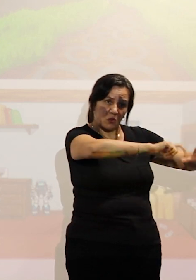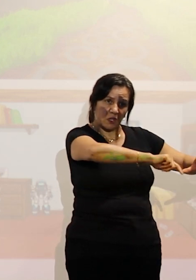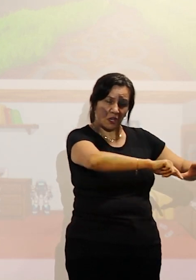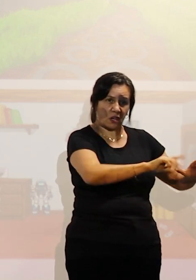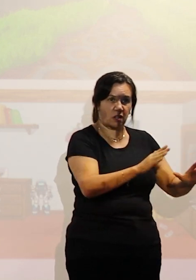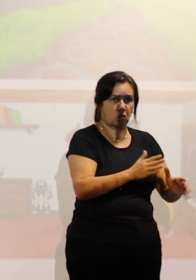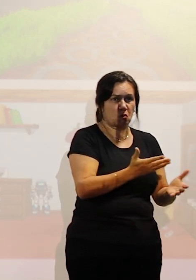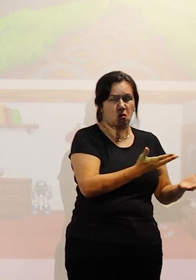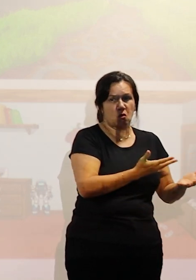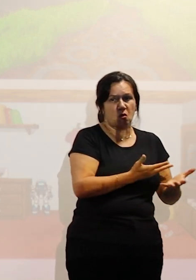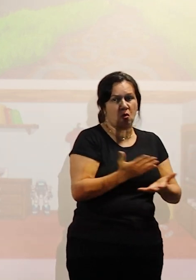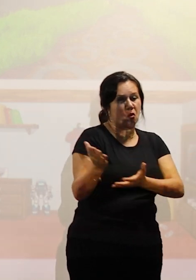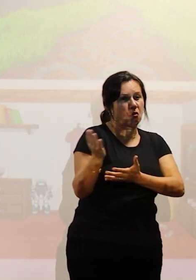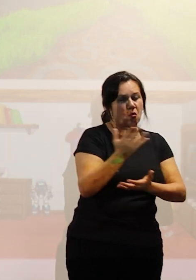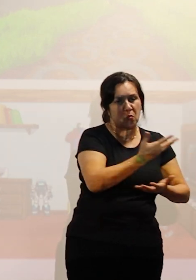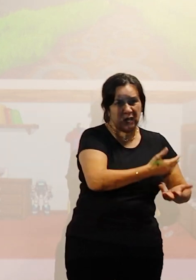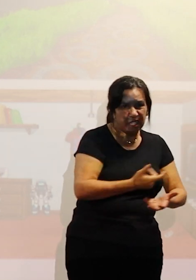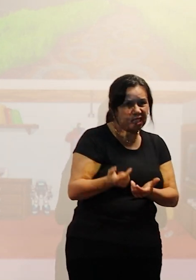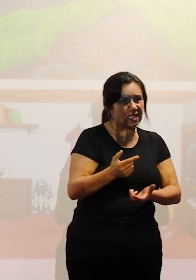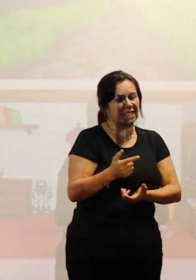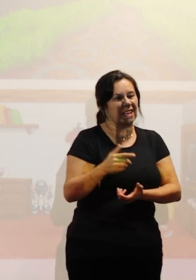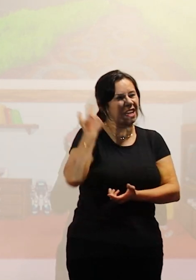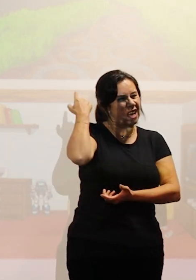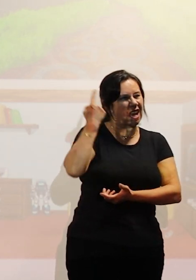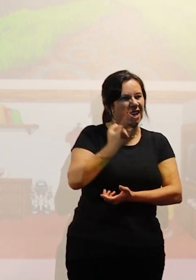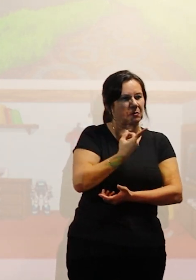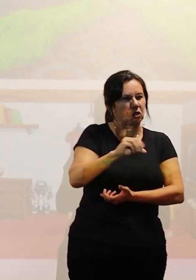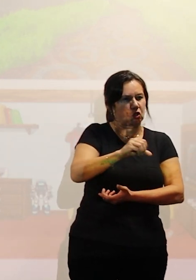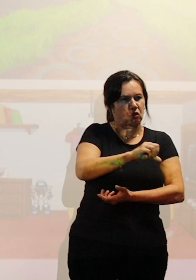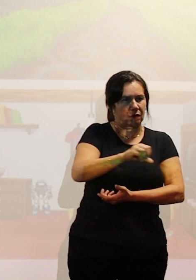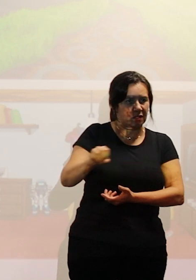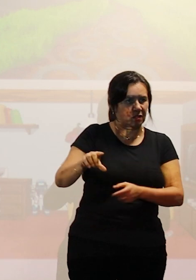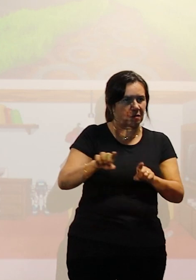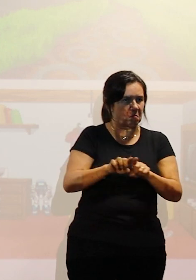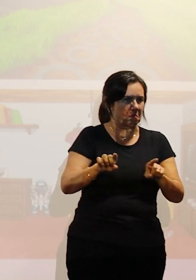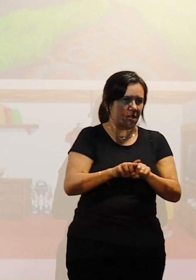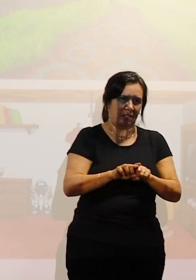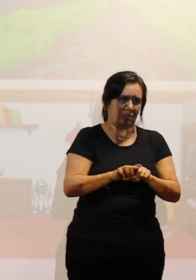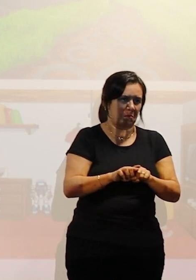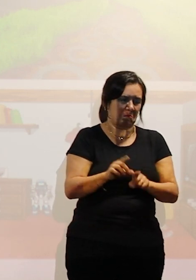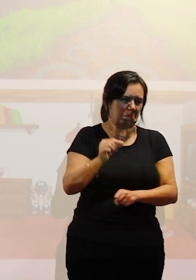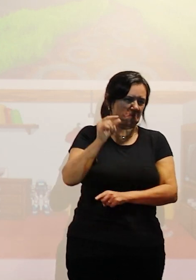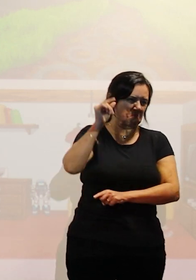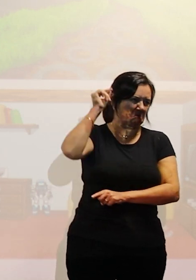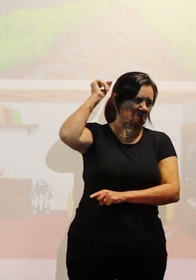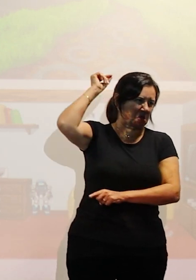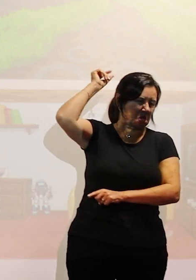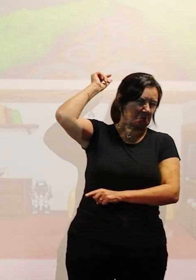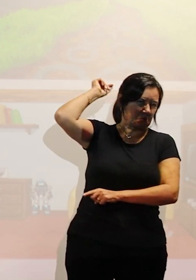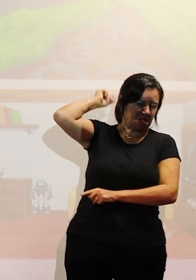anos 90. Então você tinha um pogobol, não sei se alguém aqui conhece, mas era um artefato dos anos 90.